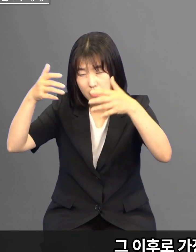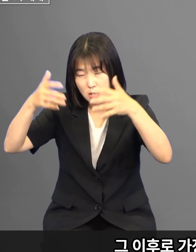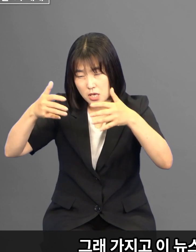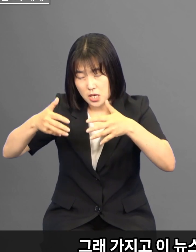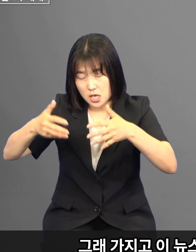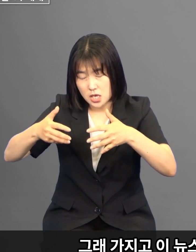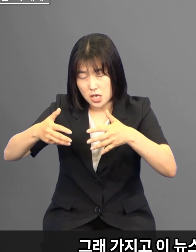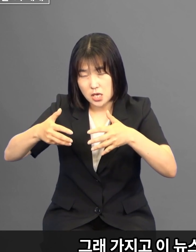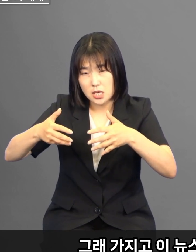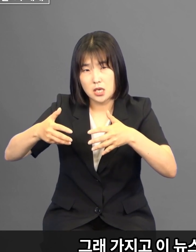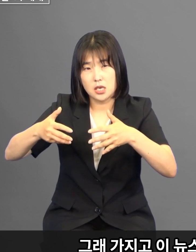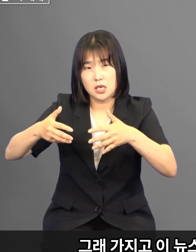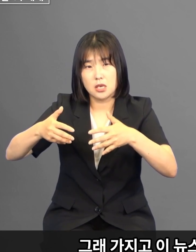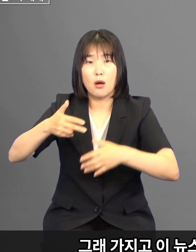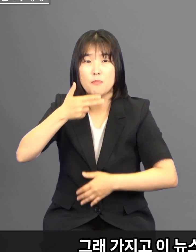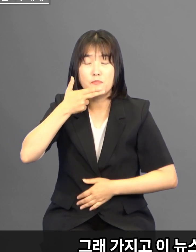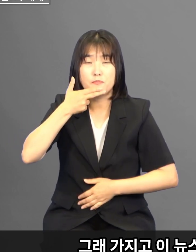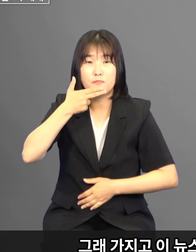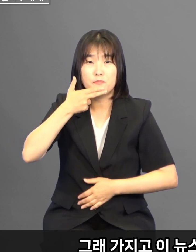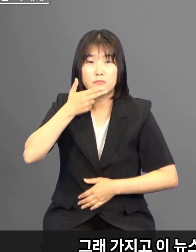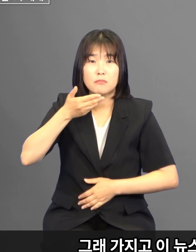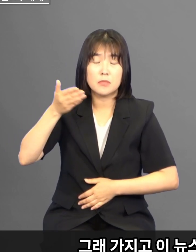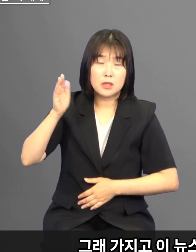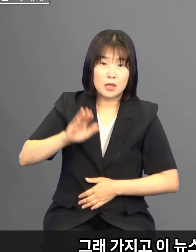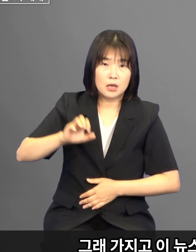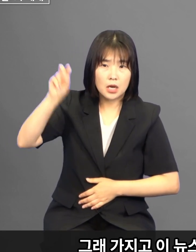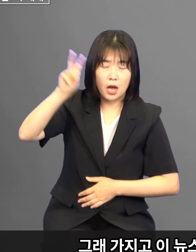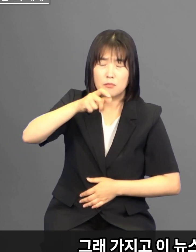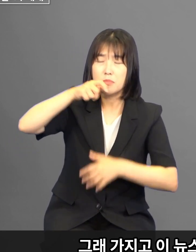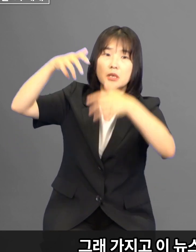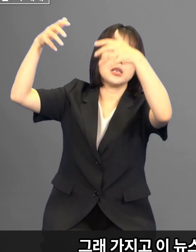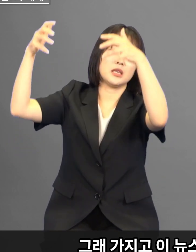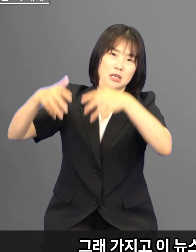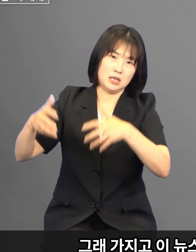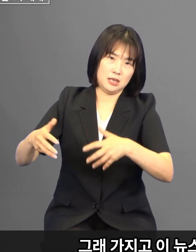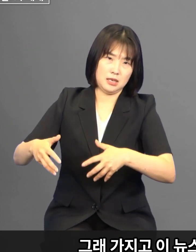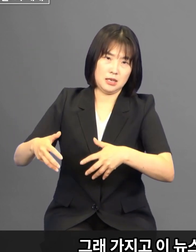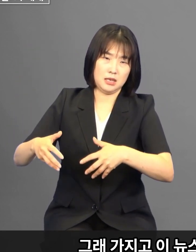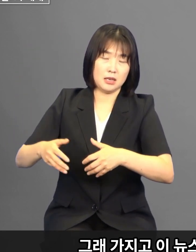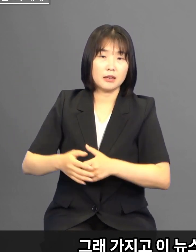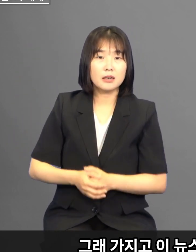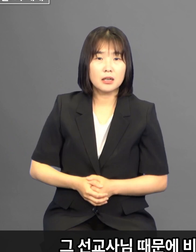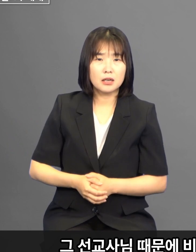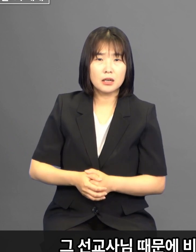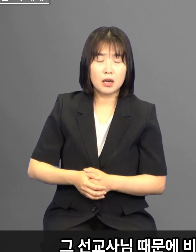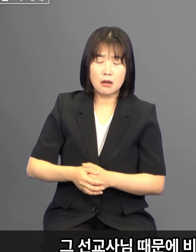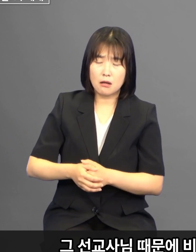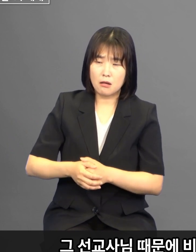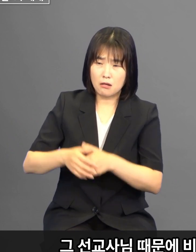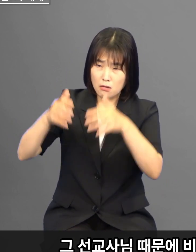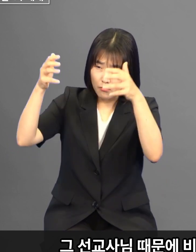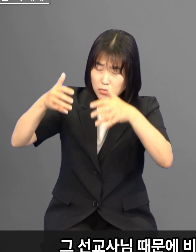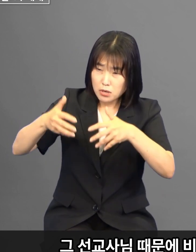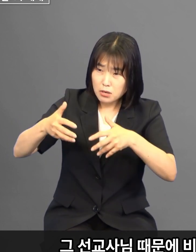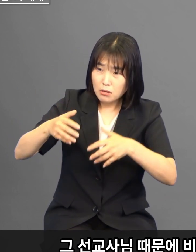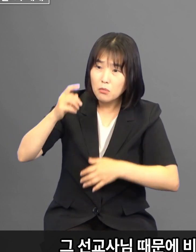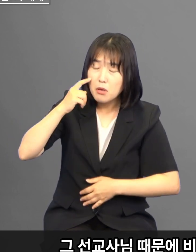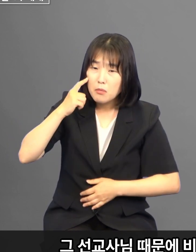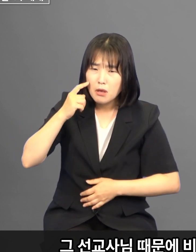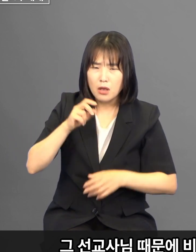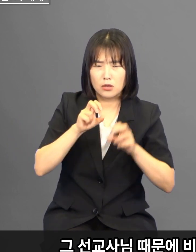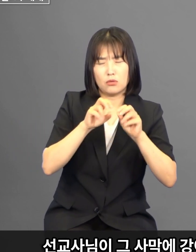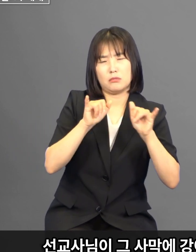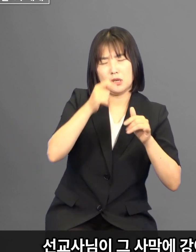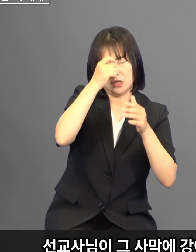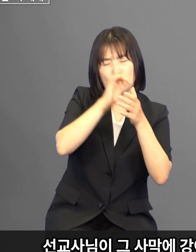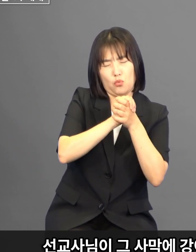거예요. 그래가지고 이 뉴스가 보니까 이 비가 왜 왔을까? 그 선교사님 때문에 비가 온 거예요. 그 선교사님